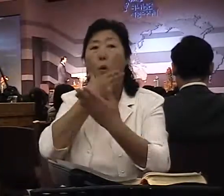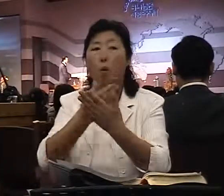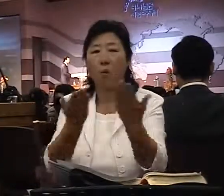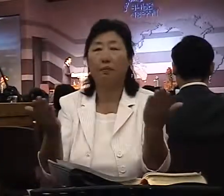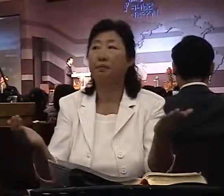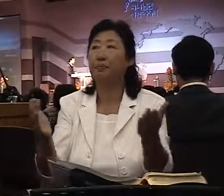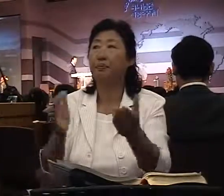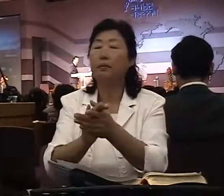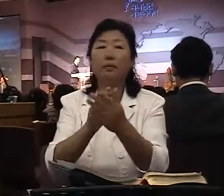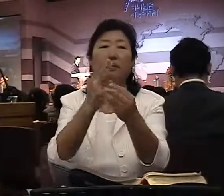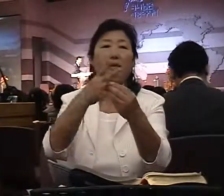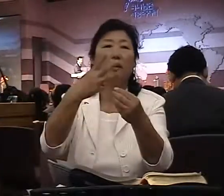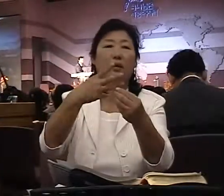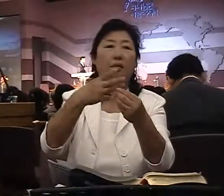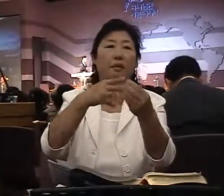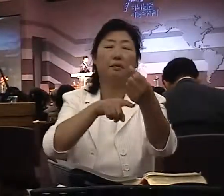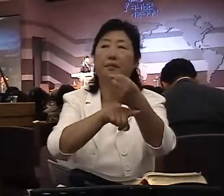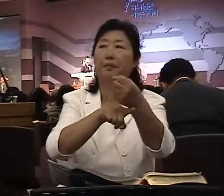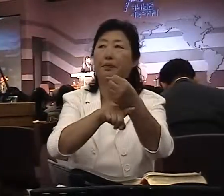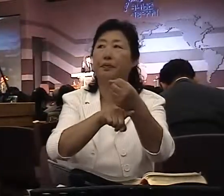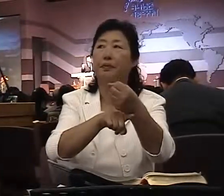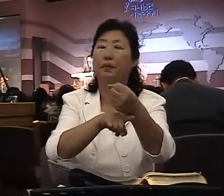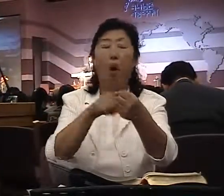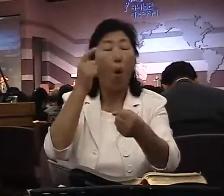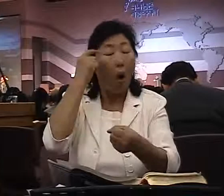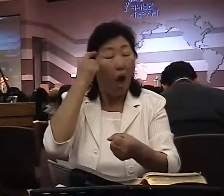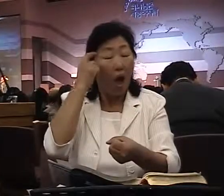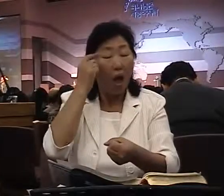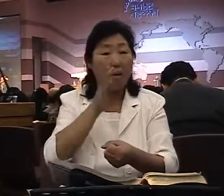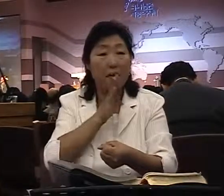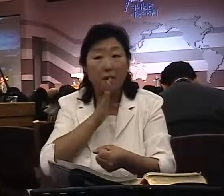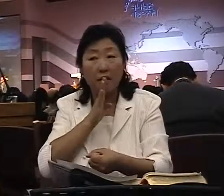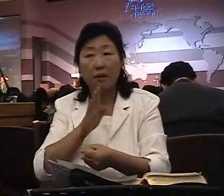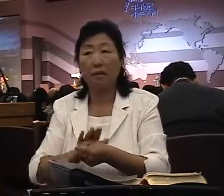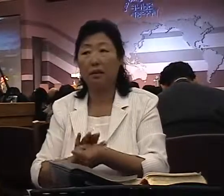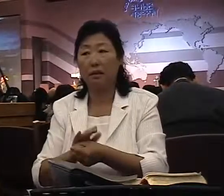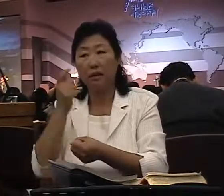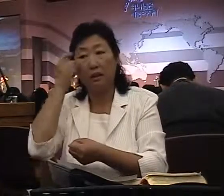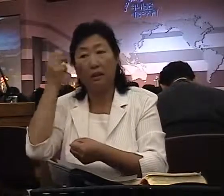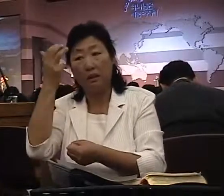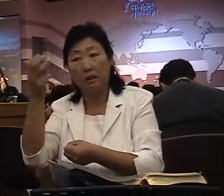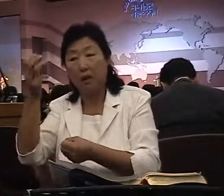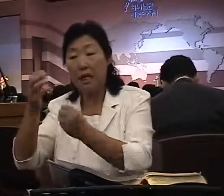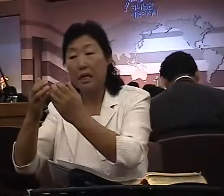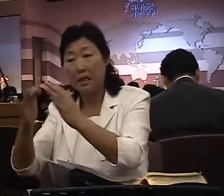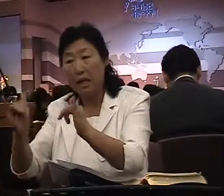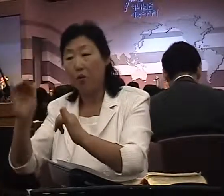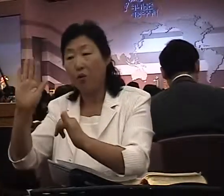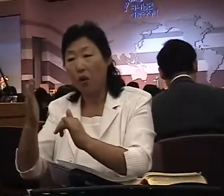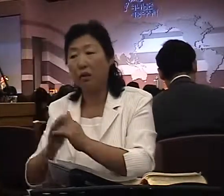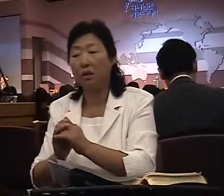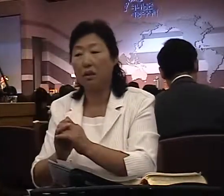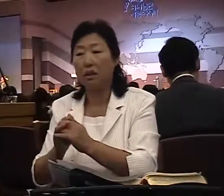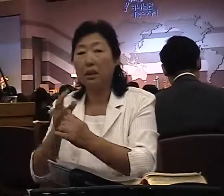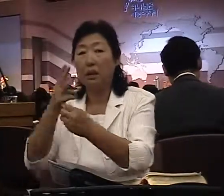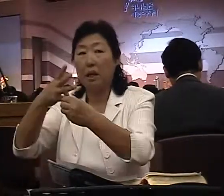세 번째 이유 한번 보세요. 우리가 왜 반드시 성령의 사람이 되어야 되는가? 세 번째 이유는 이 두 가지